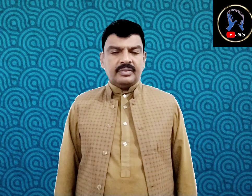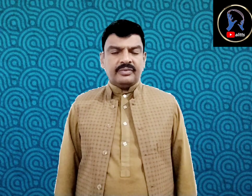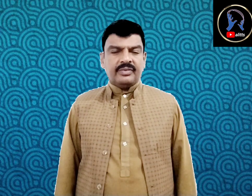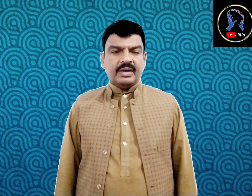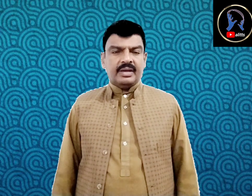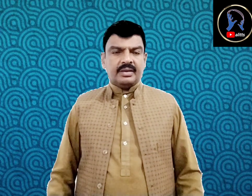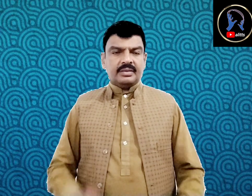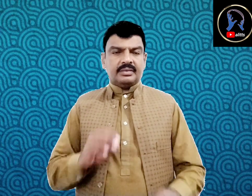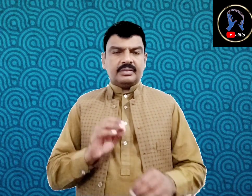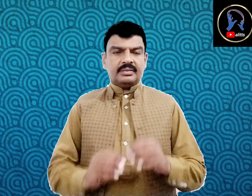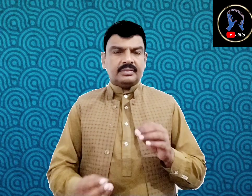फायर।